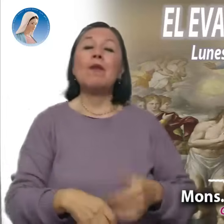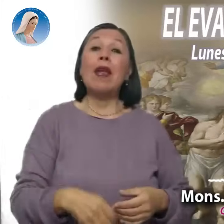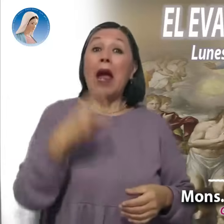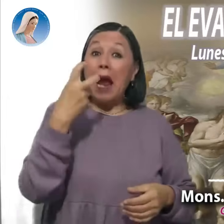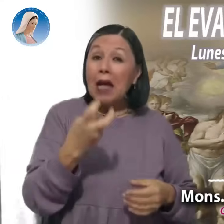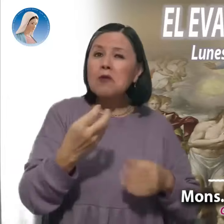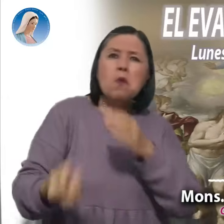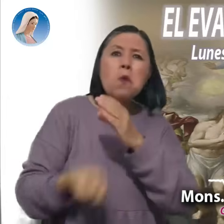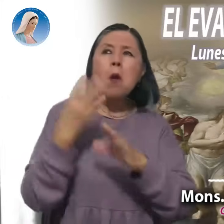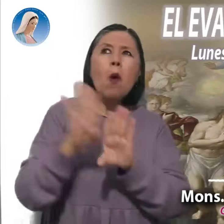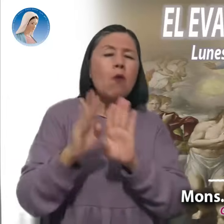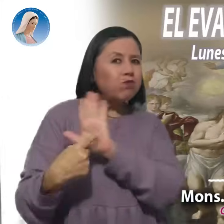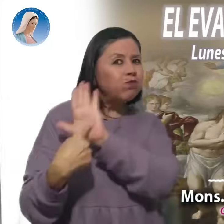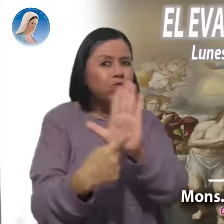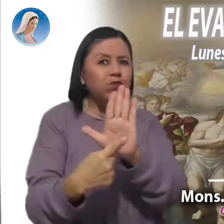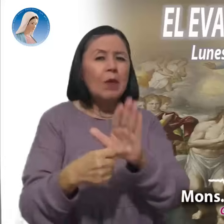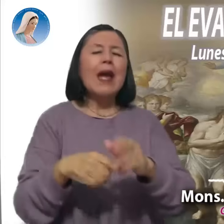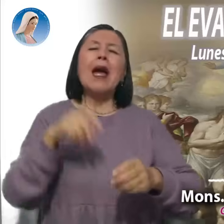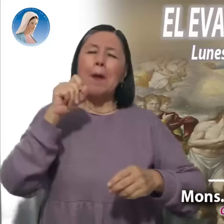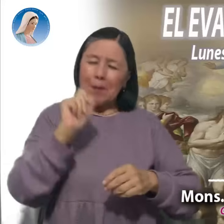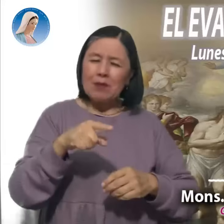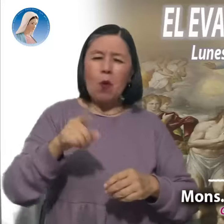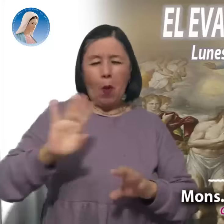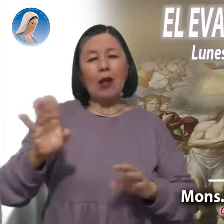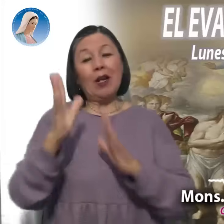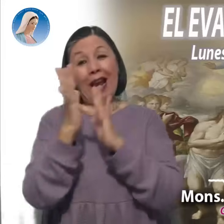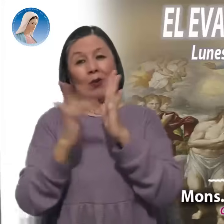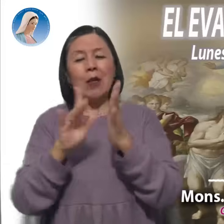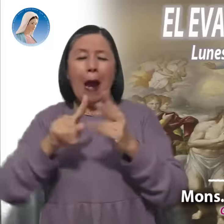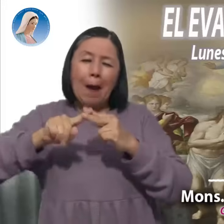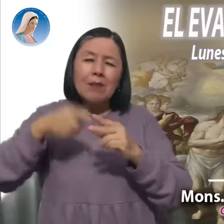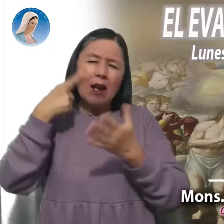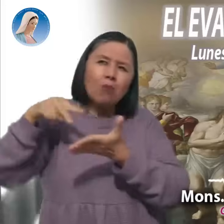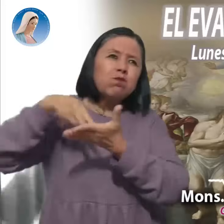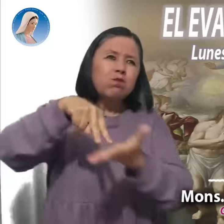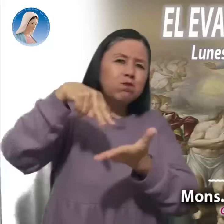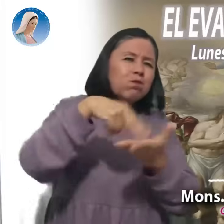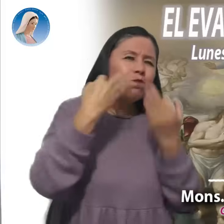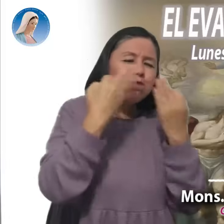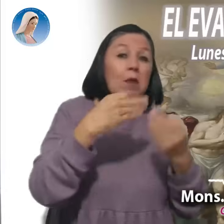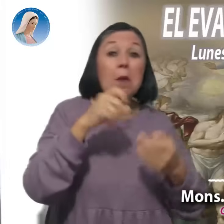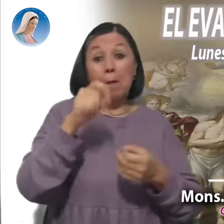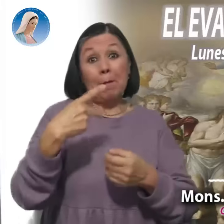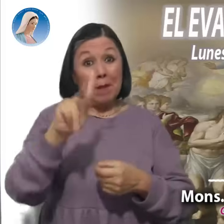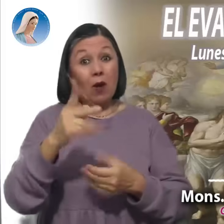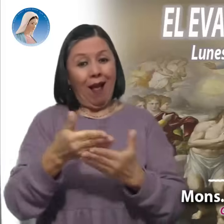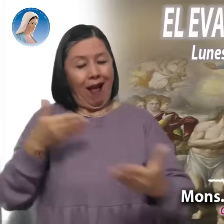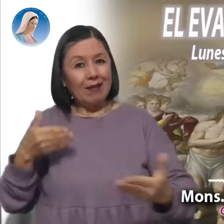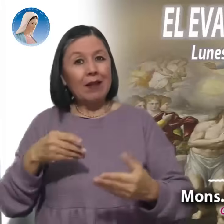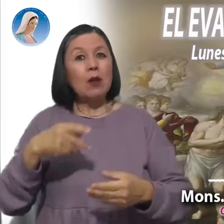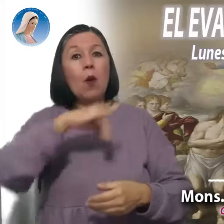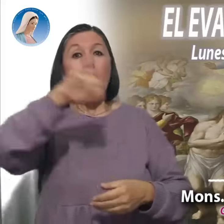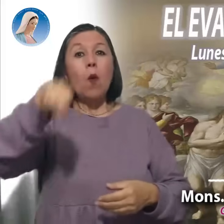Esta nueva manifestación, al inicio de la vida pública de Jesús, es preparada por Juan el